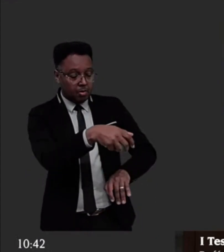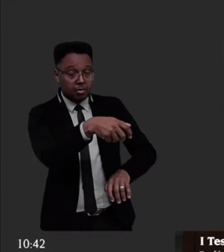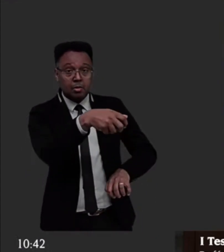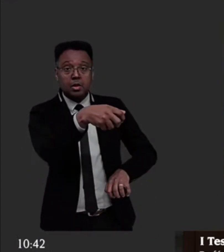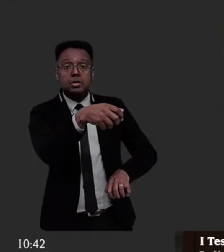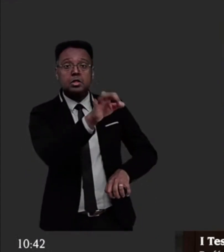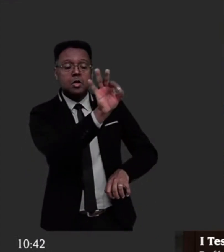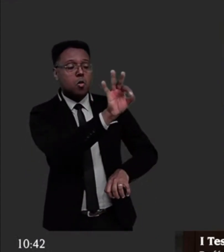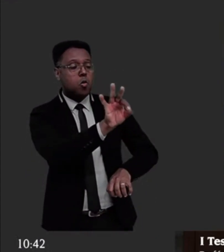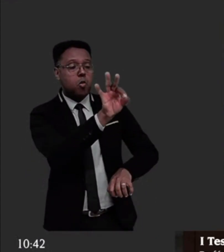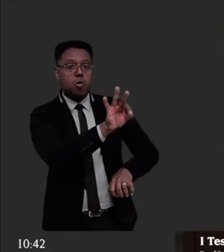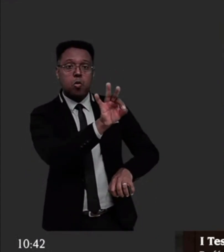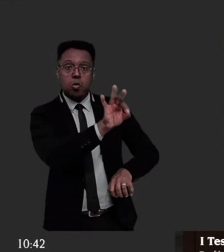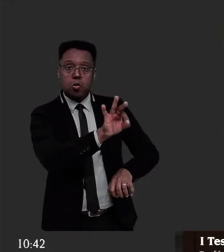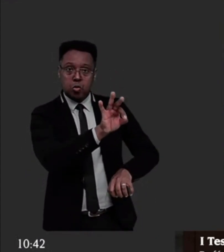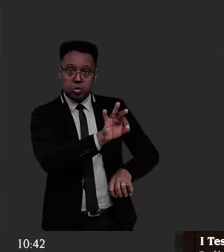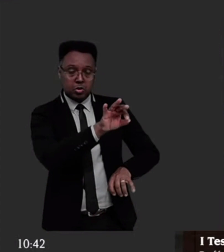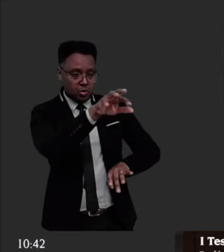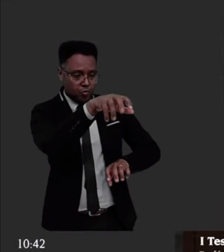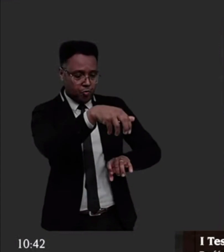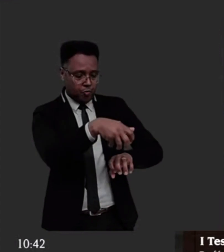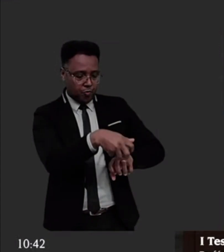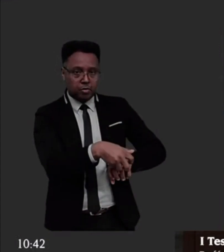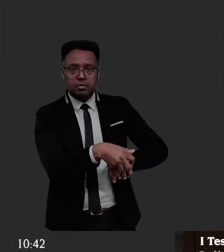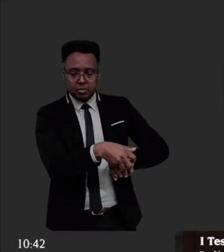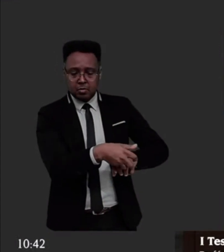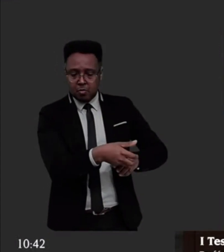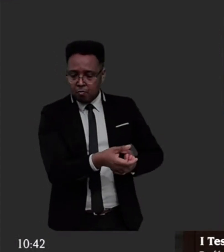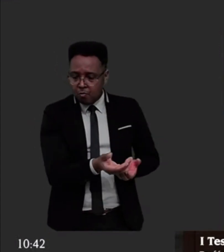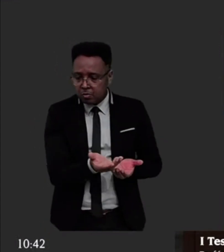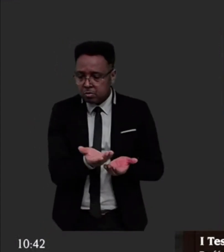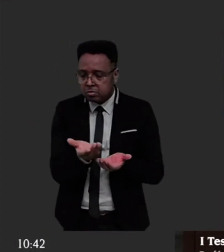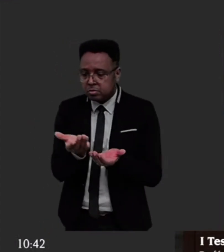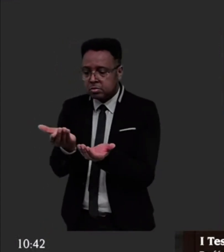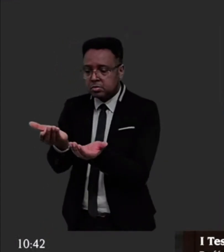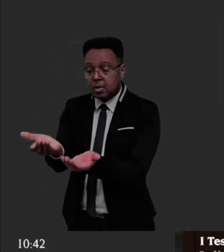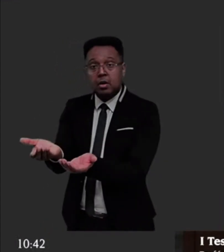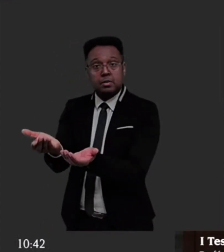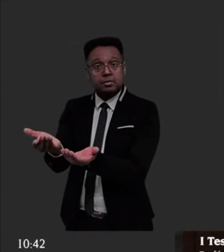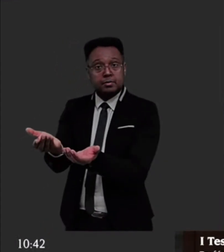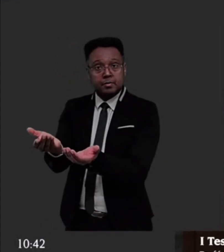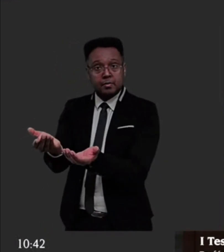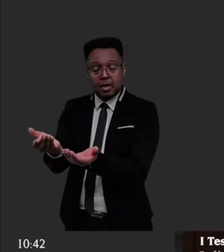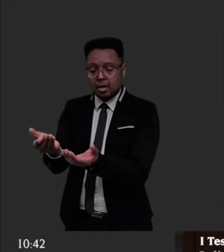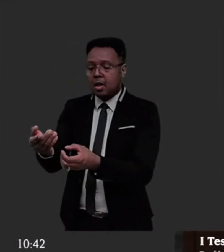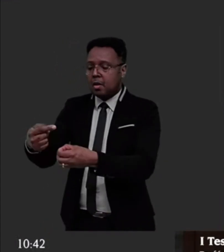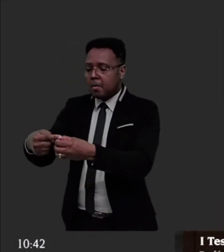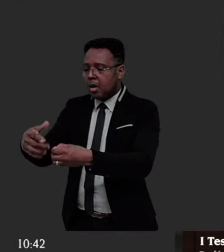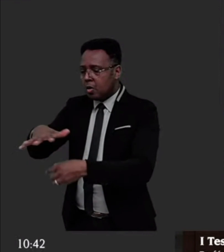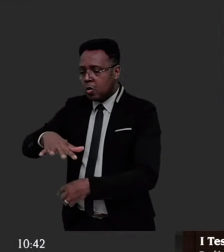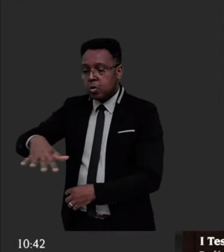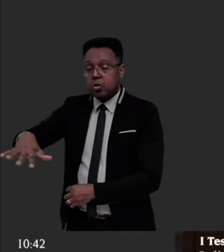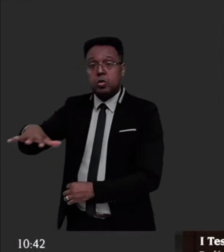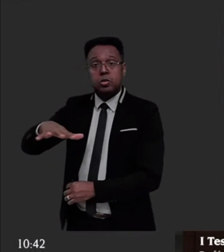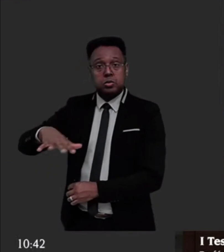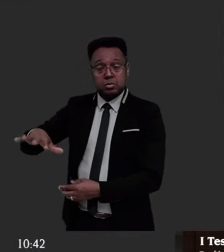aos irmãos que o Senhor havia chamado nesta bendita graça, junto também, quando escreveu,